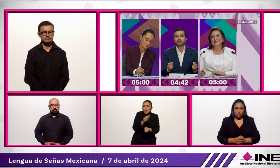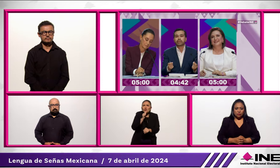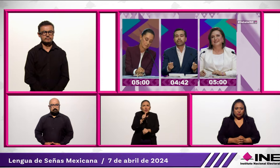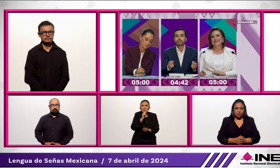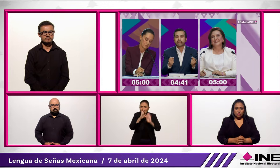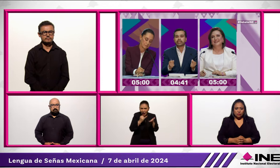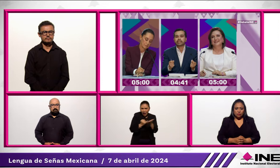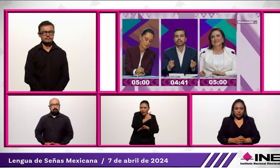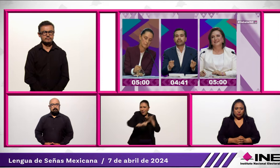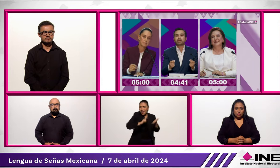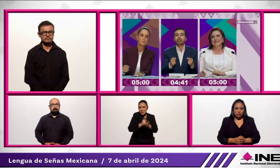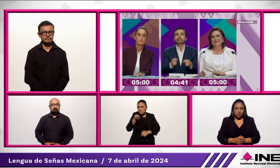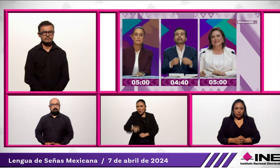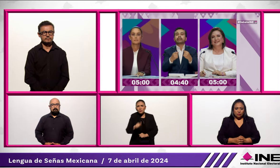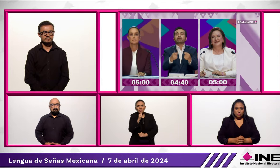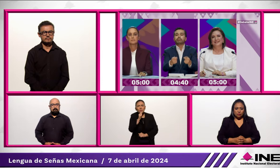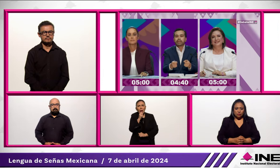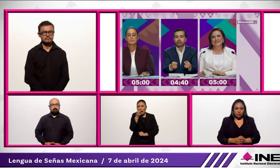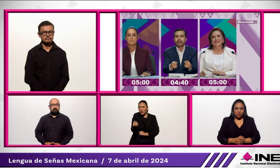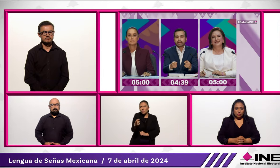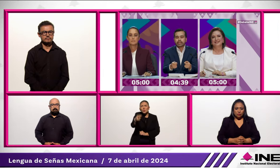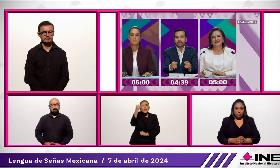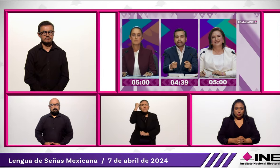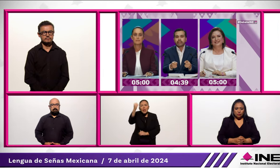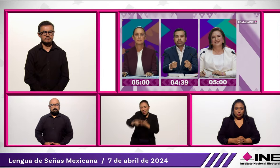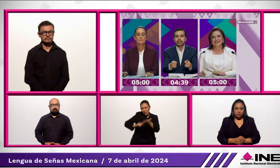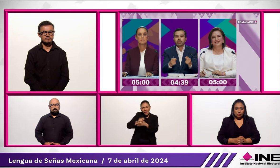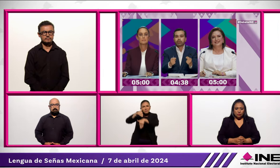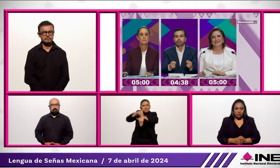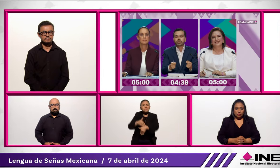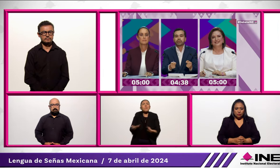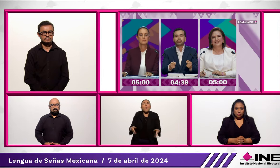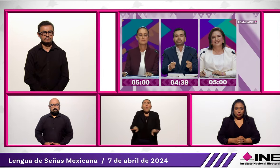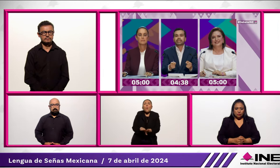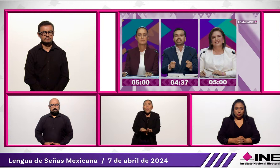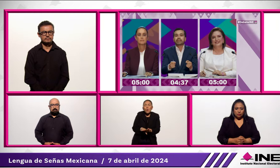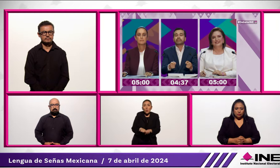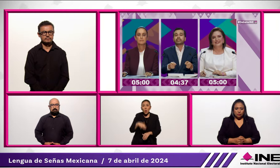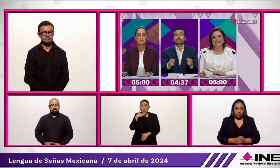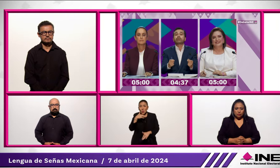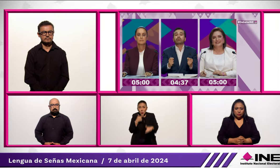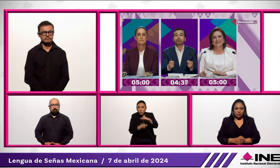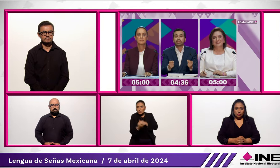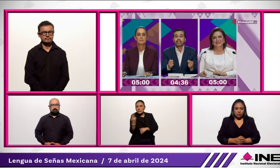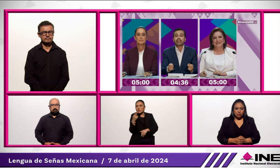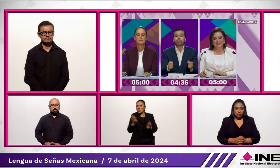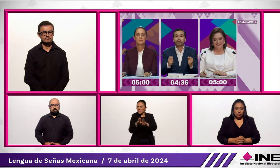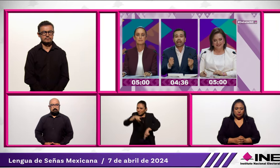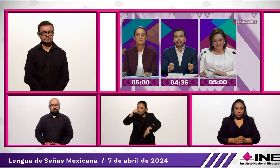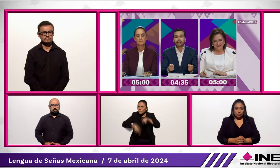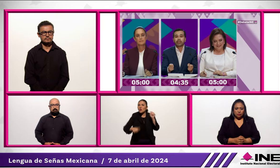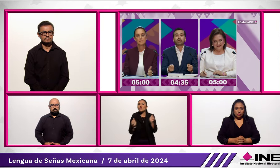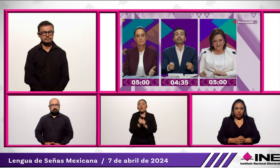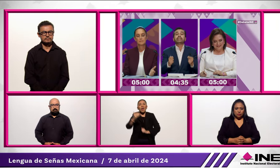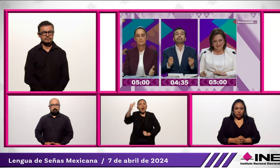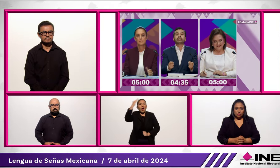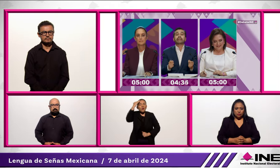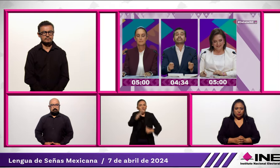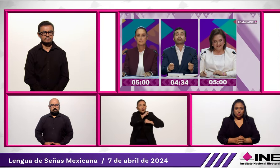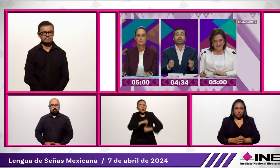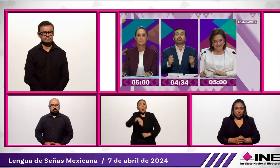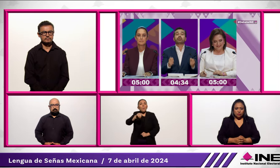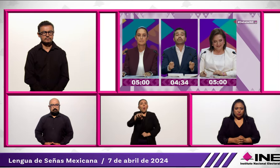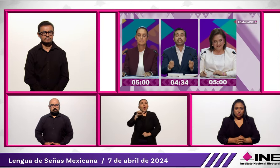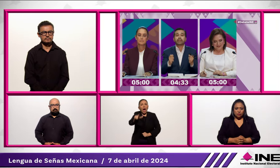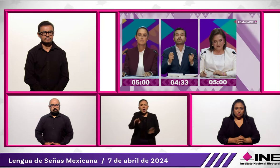permitido, imagínense cómo es que van a cumplir con la ley. La corrupción se tiene que enfrentar con autoridad moral, con